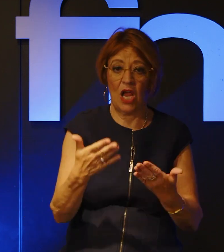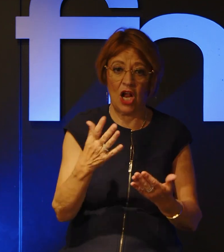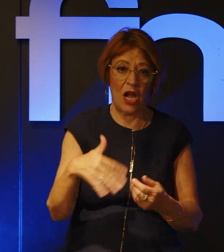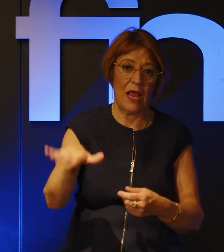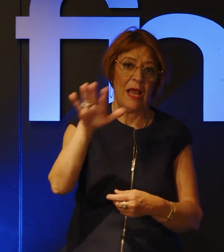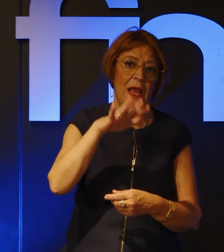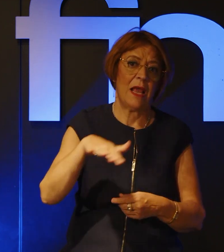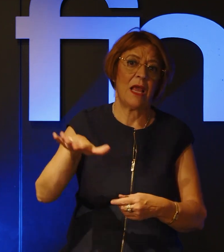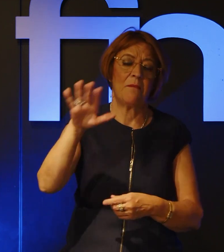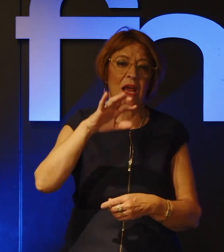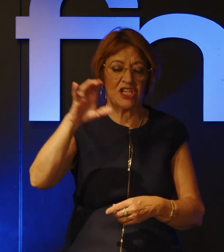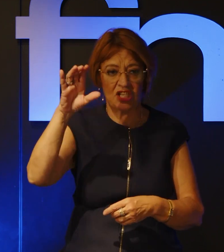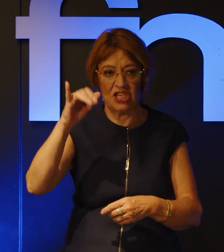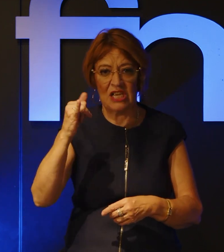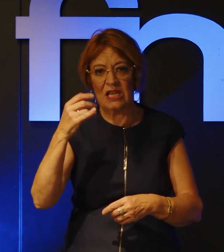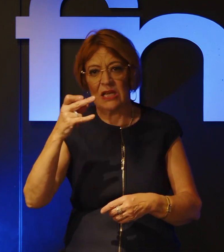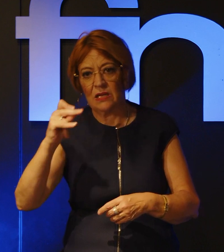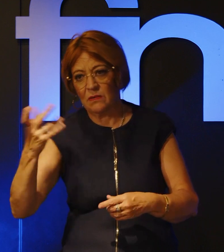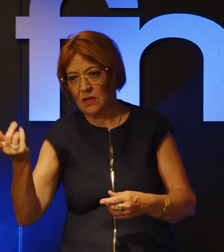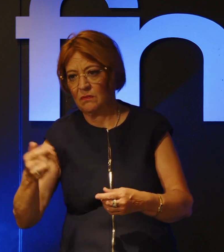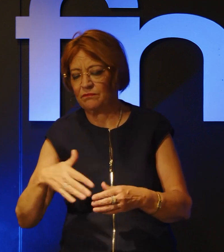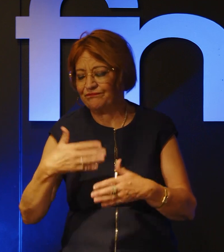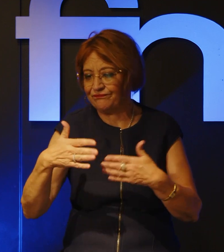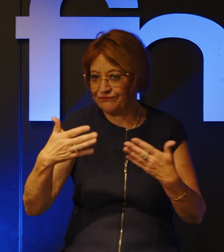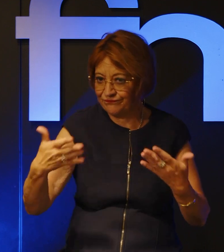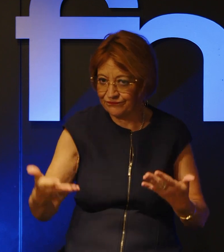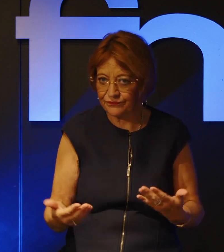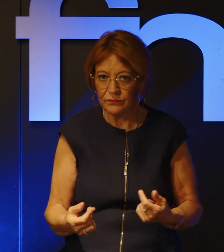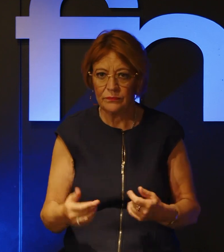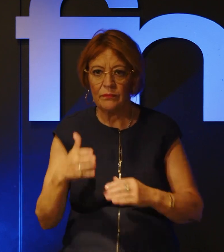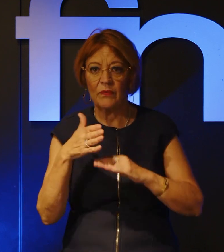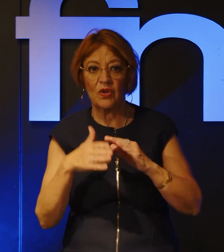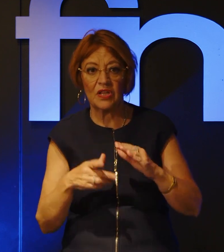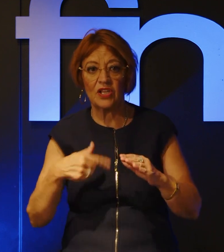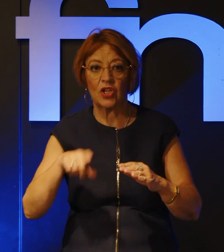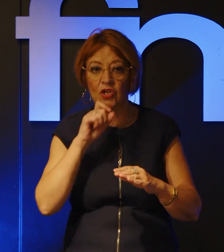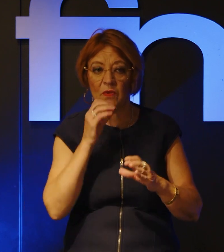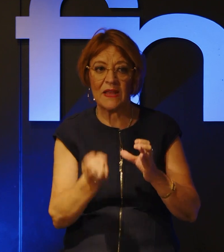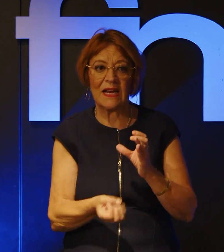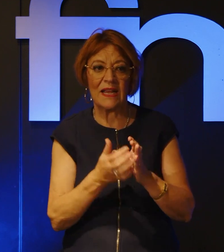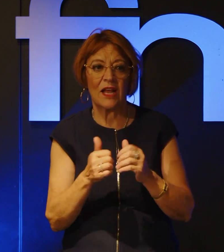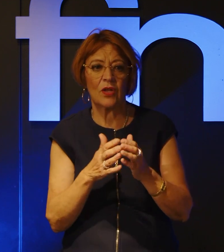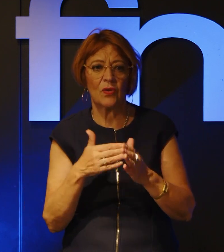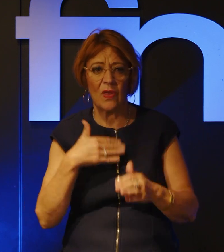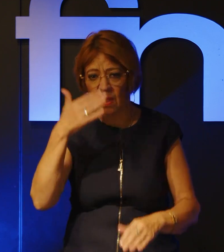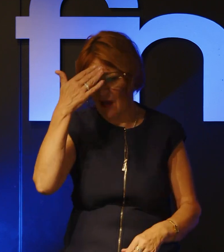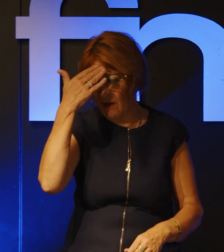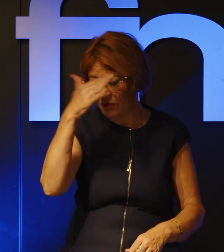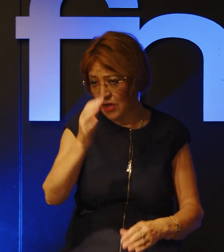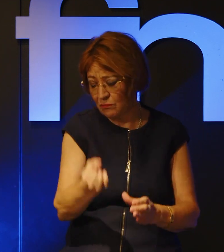imagens com com a inteligência generativa não é generative ai o que acontece é que nós podemos criar tudo aquilo que nós